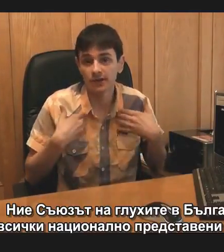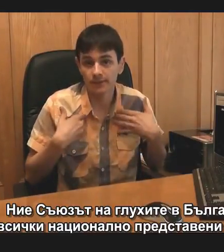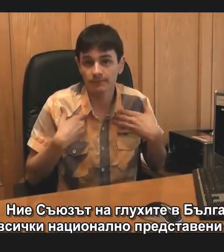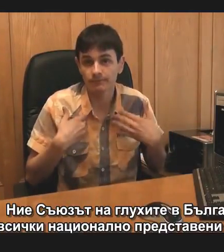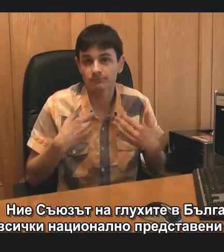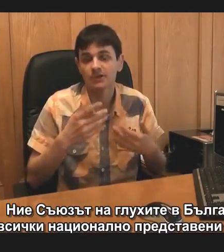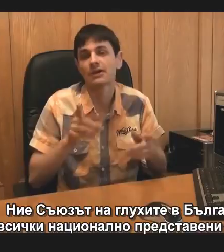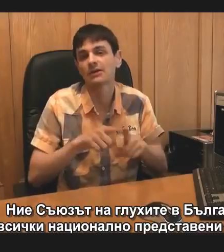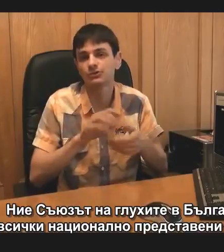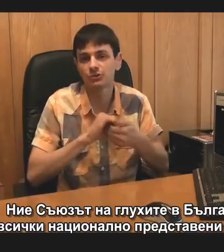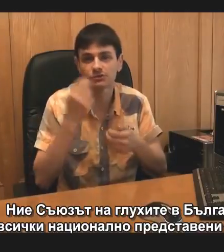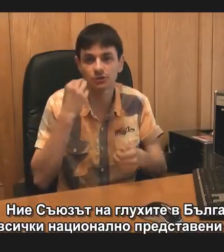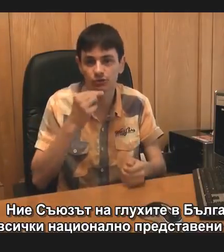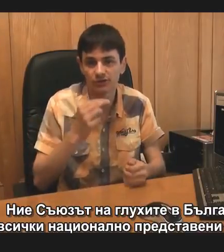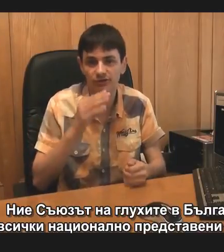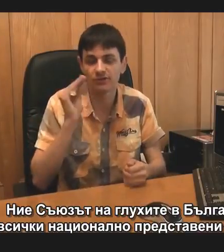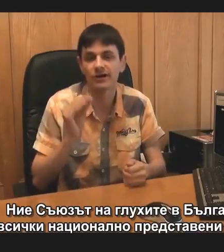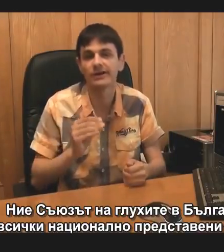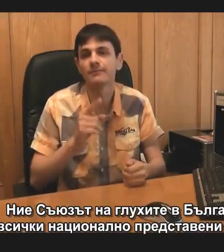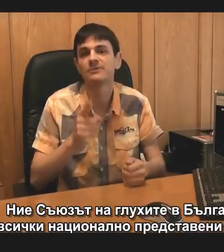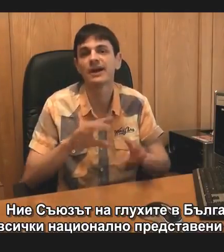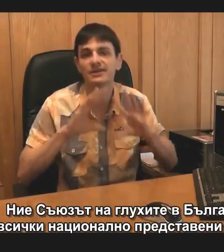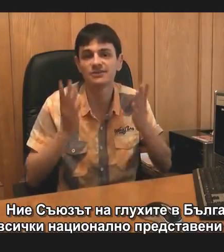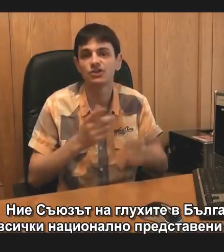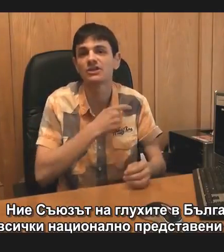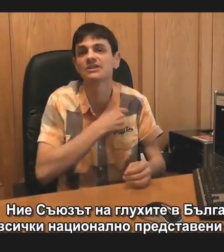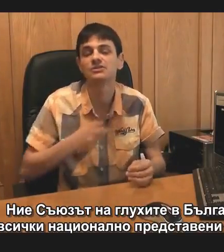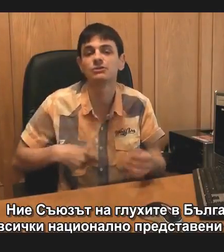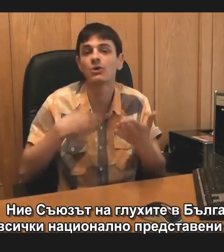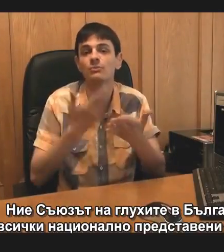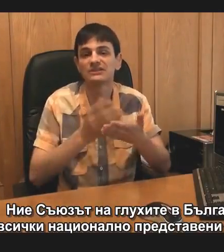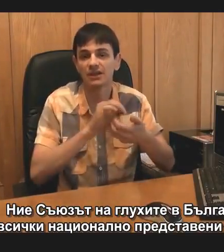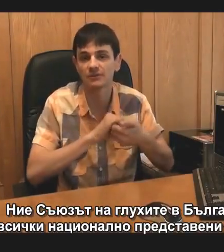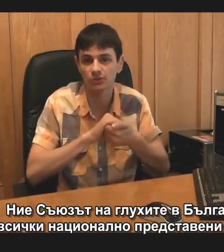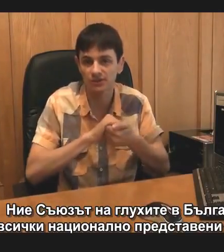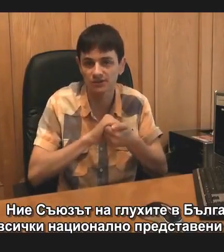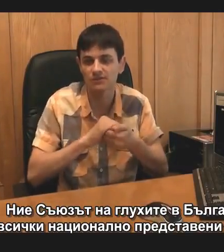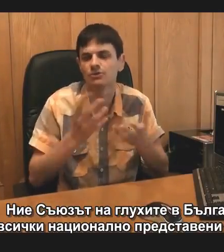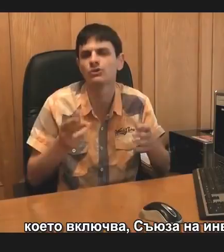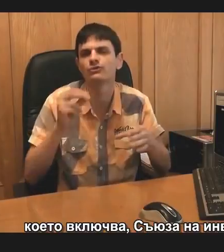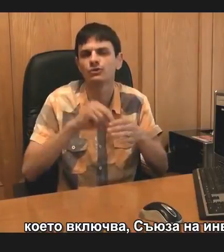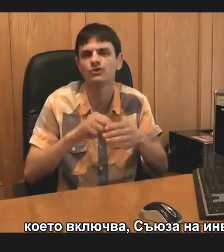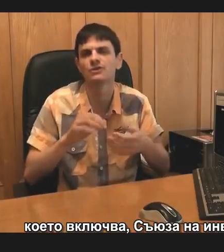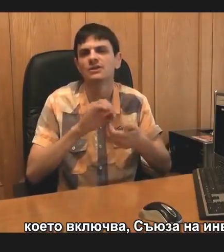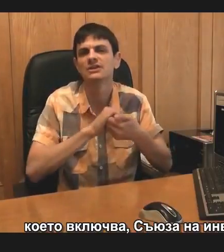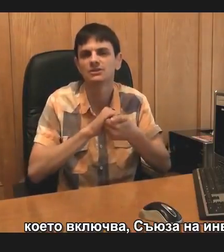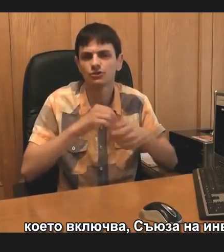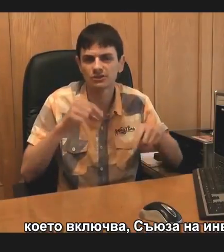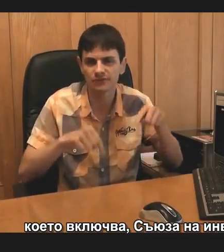Ние, както Съюза на глухите в България, така и всички национално представени организации, които включва Съюза на